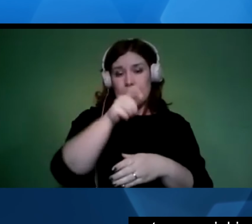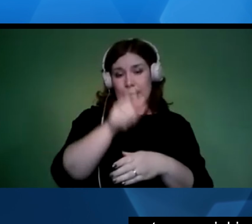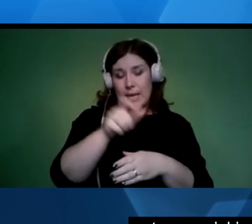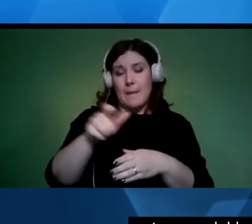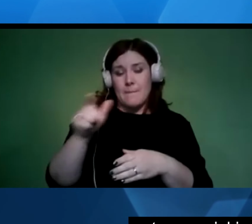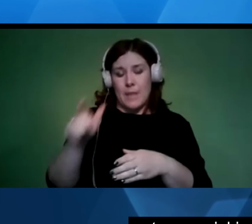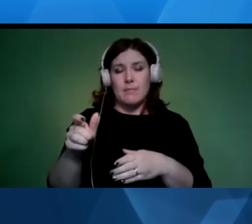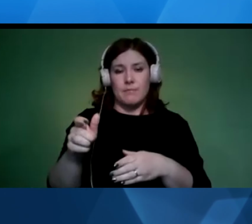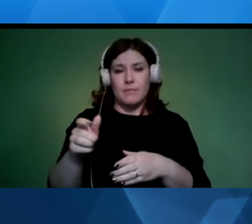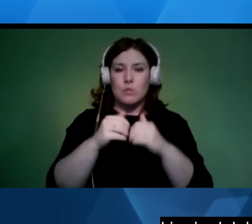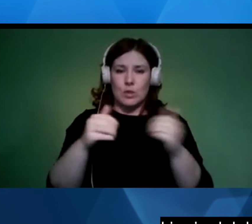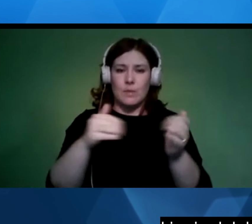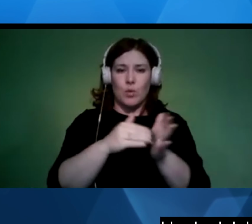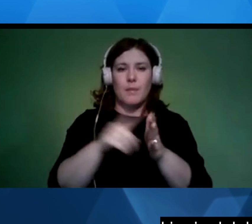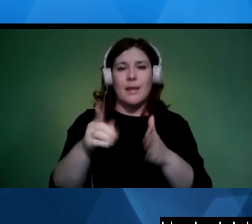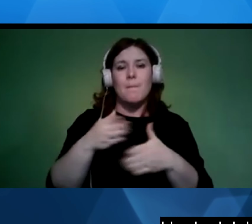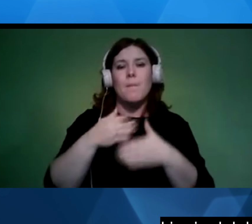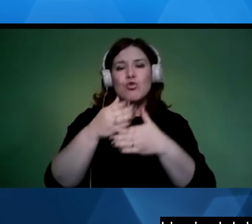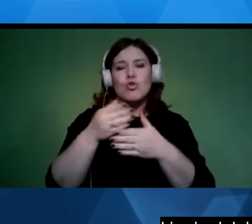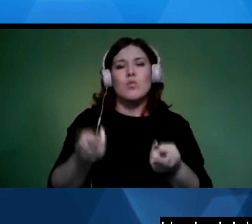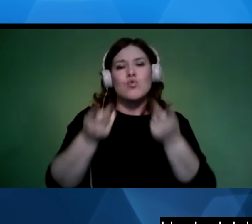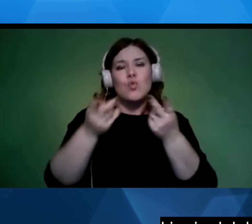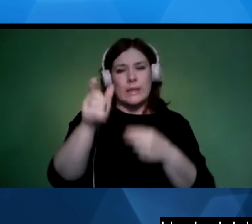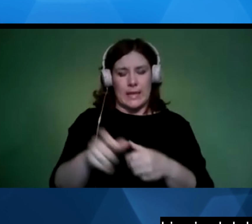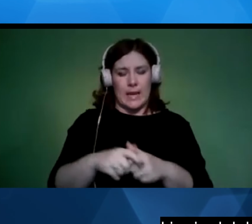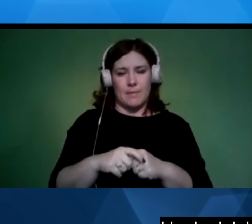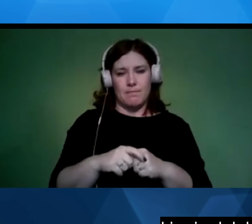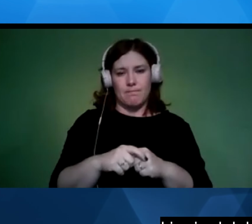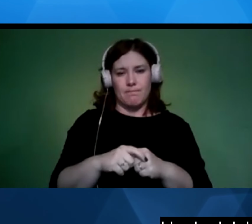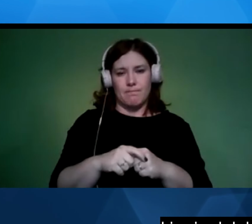s posebnimi potrebami, kjer je delal kot pomočnik vzgojitelja.